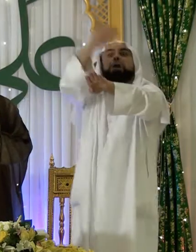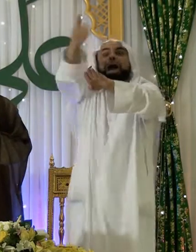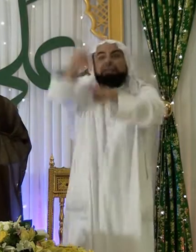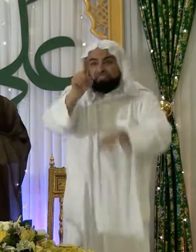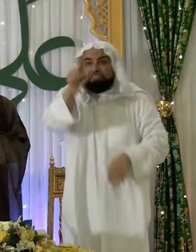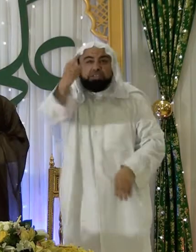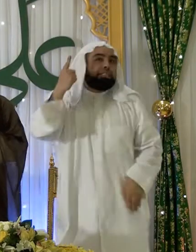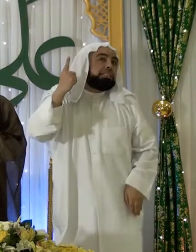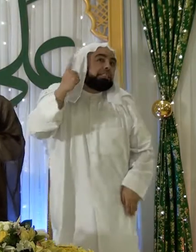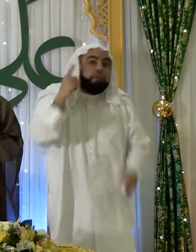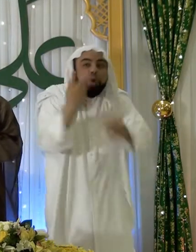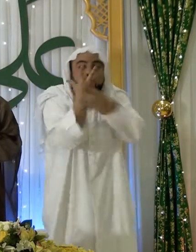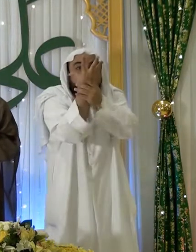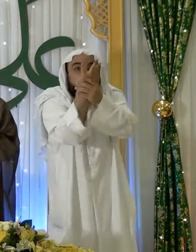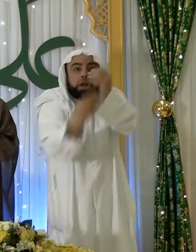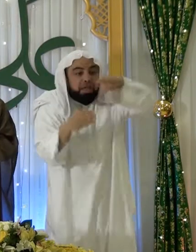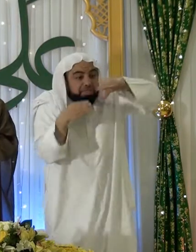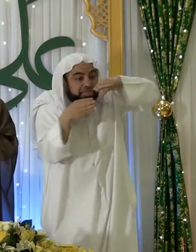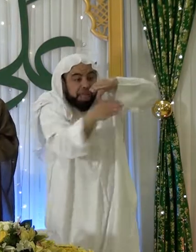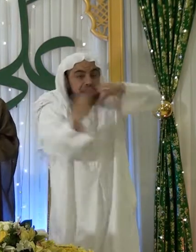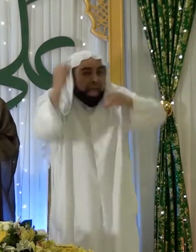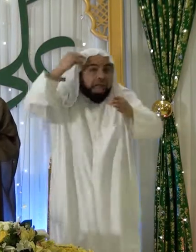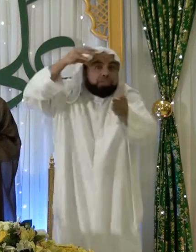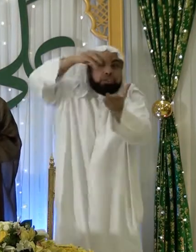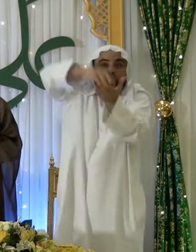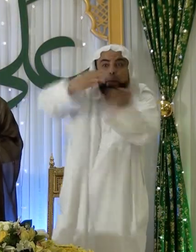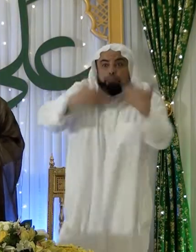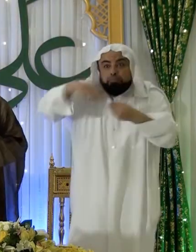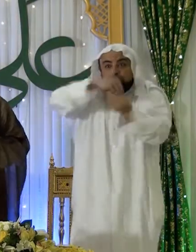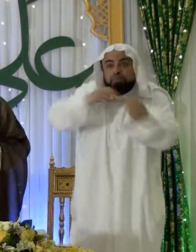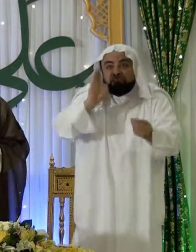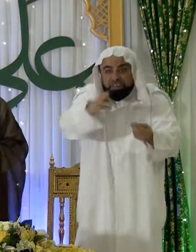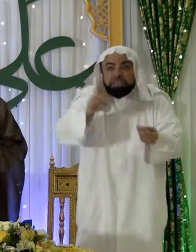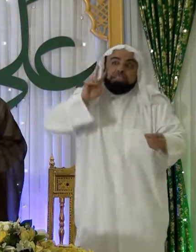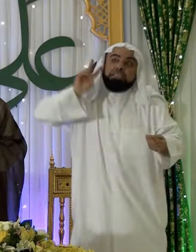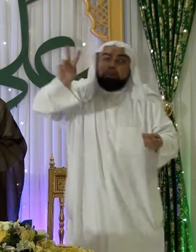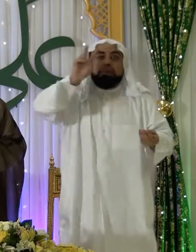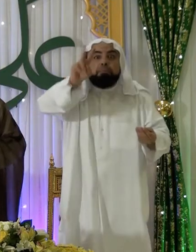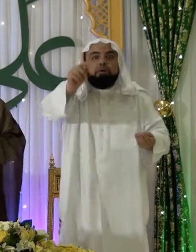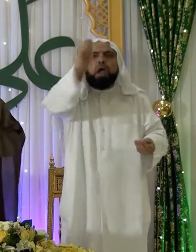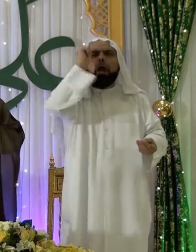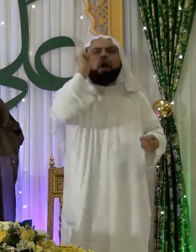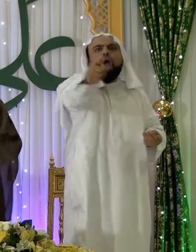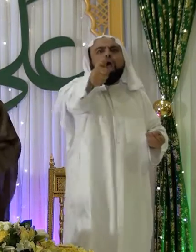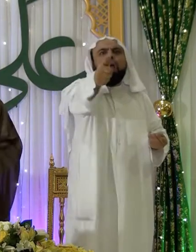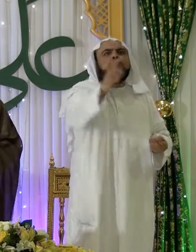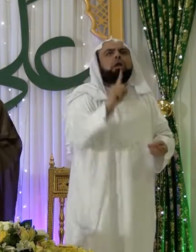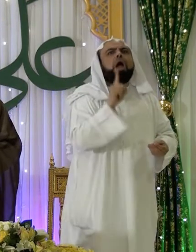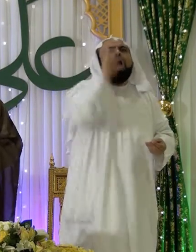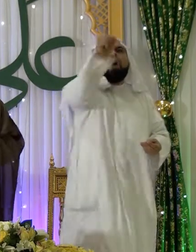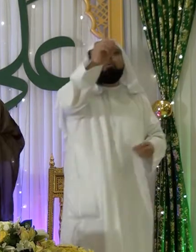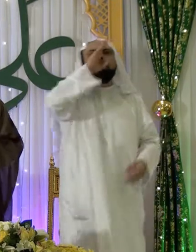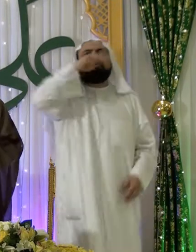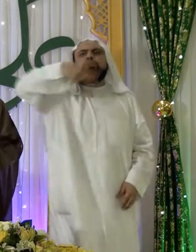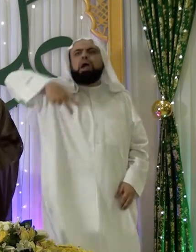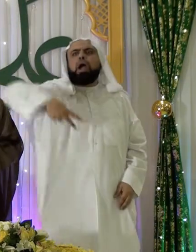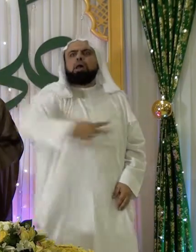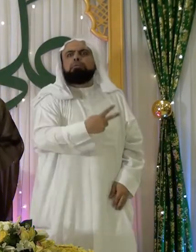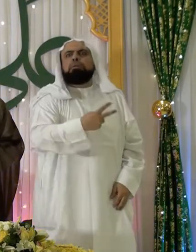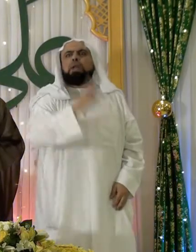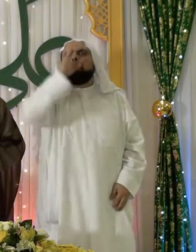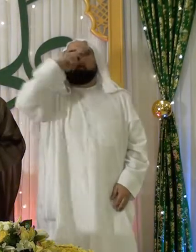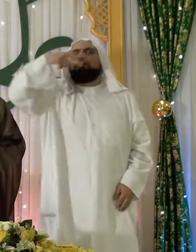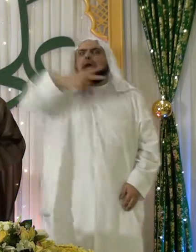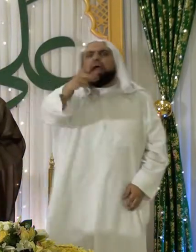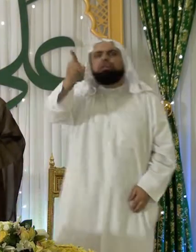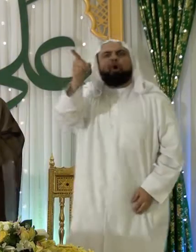علي، ولم تكن إلا لعلي خاصة ليمتاز بها علي عليه